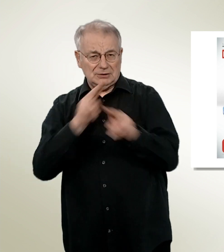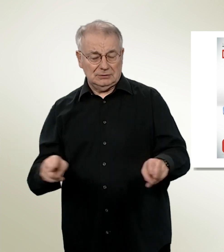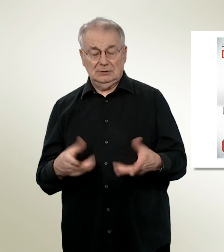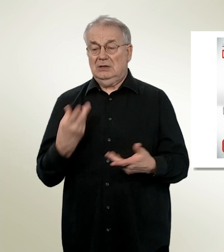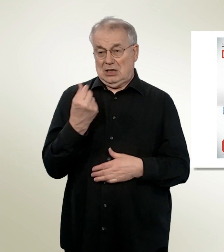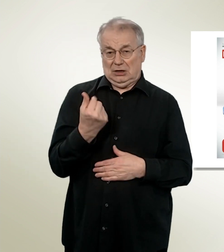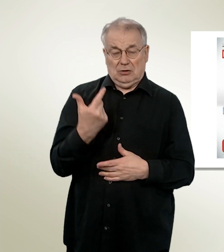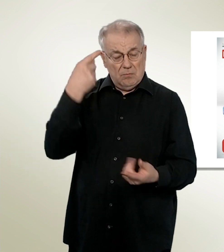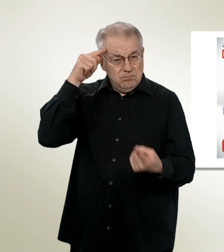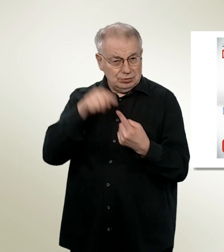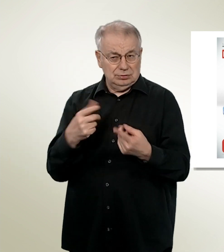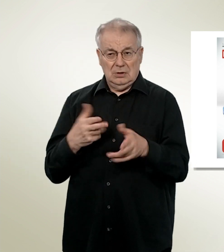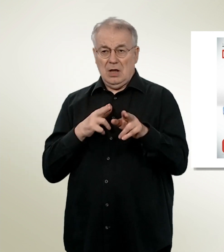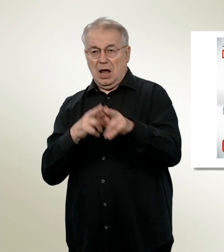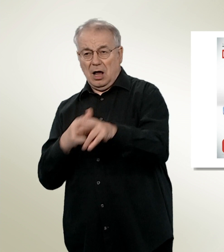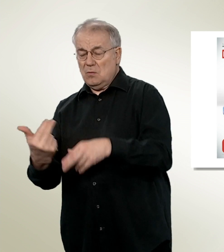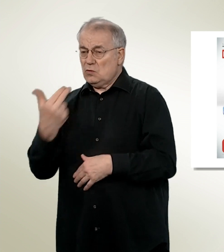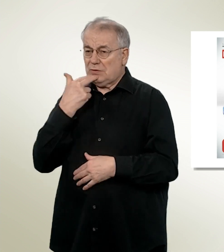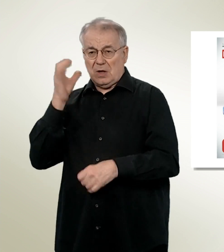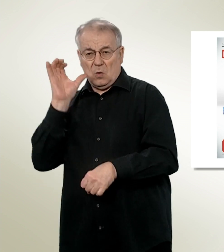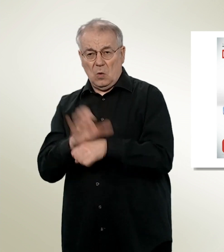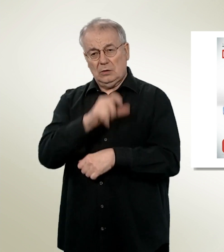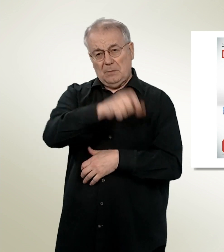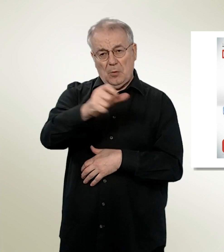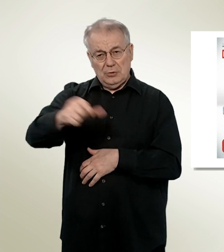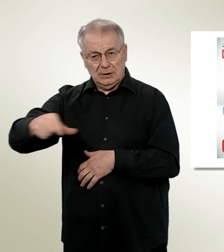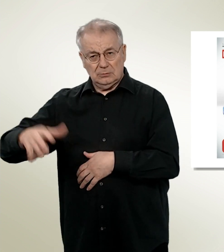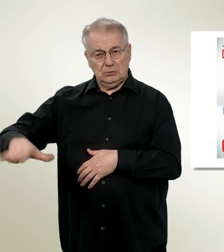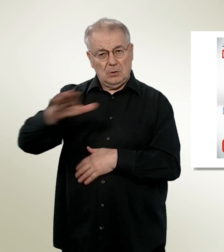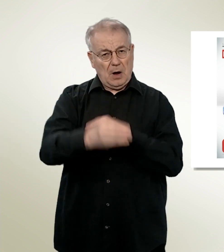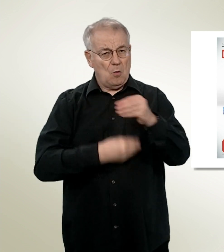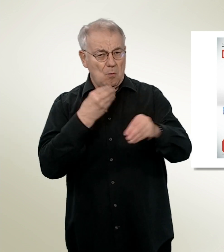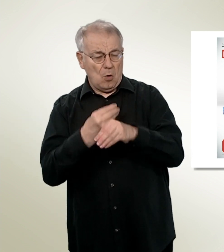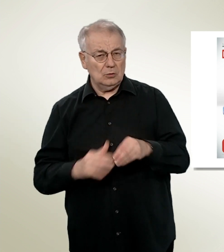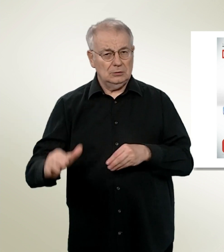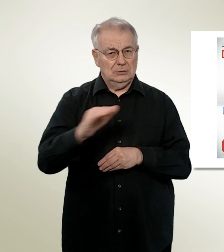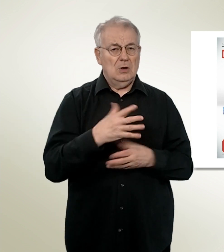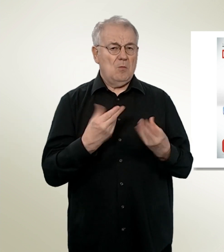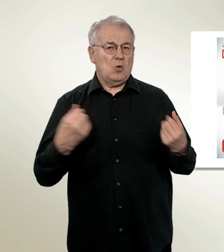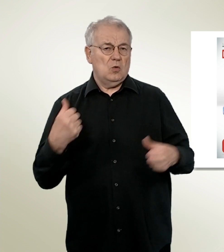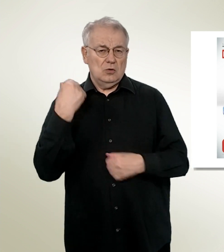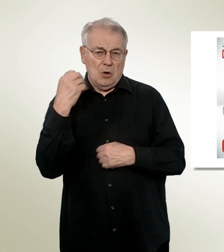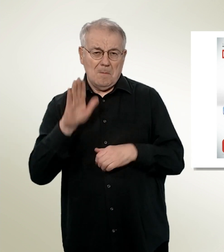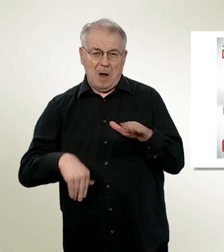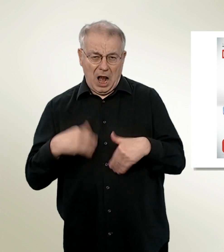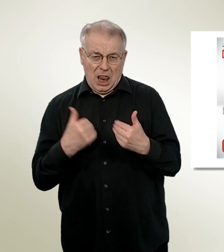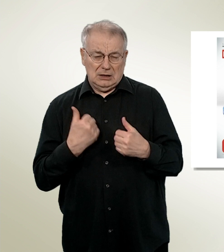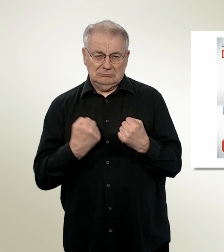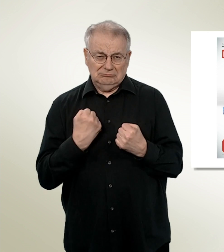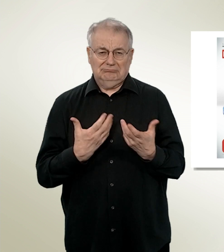sert à financer des armes qui sont utilisées contre des populations dans le monde entier et font beaucoup de mal. L'initiative entend mettre un terme